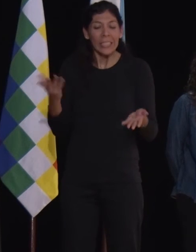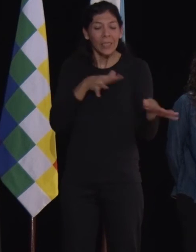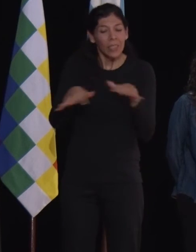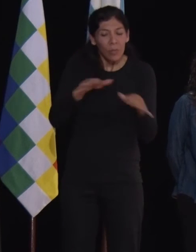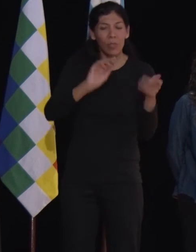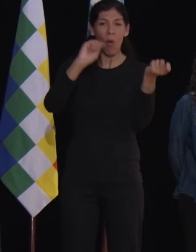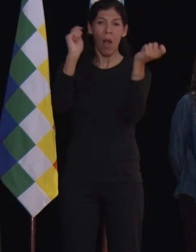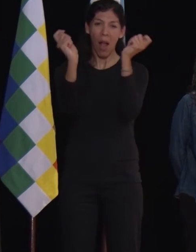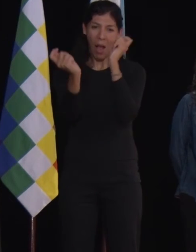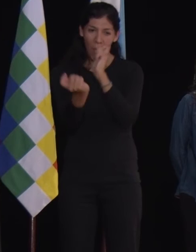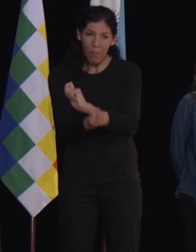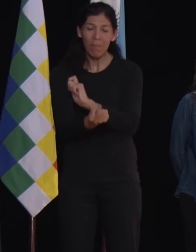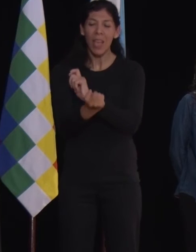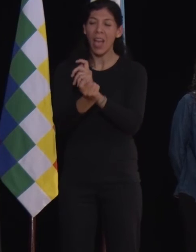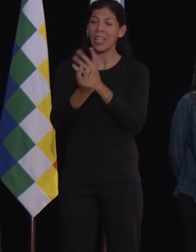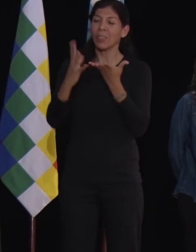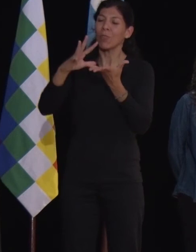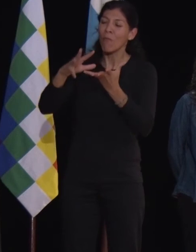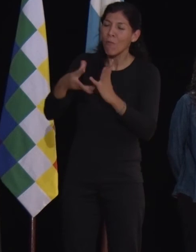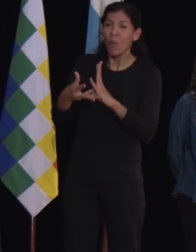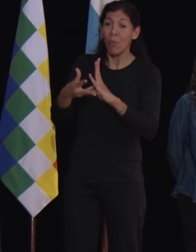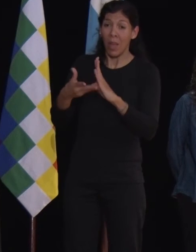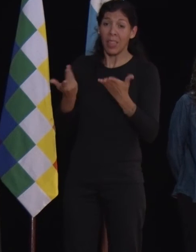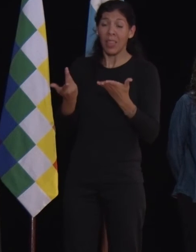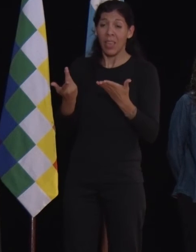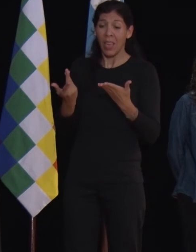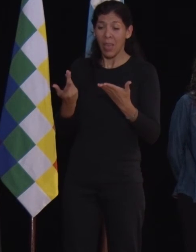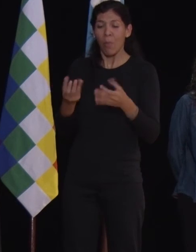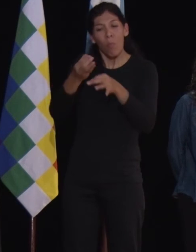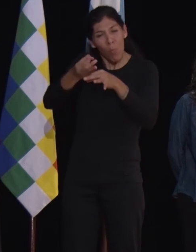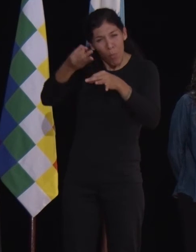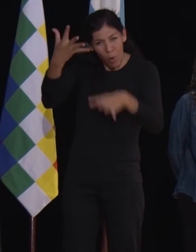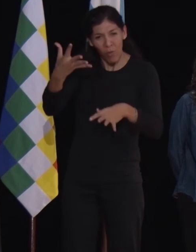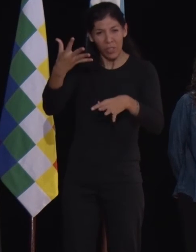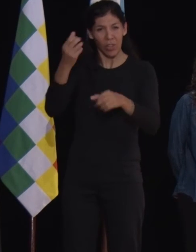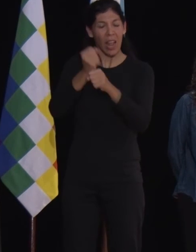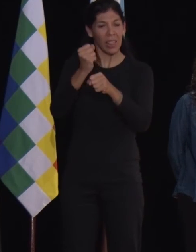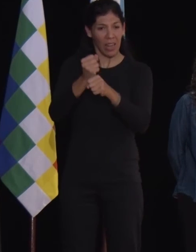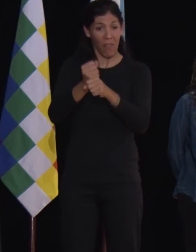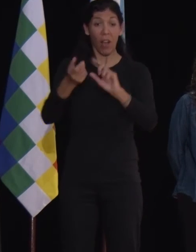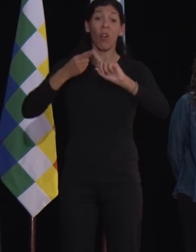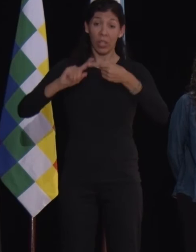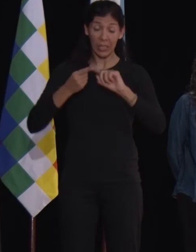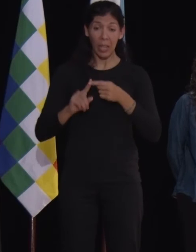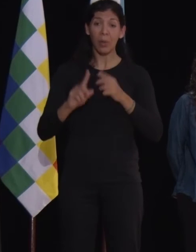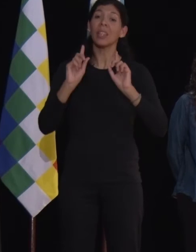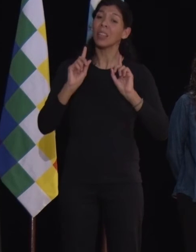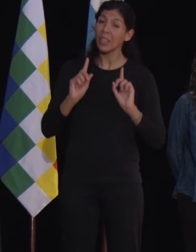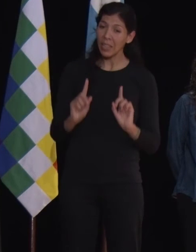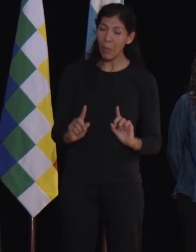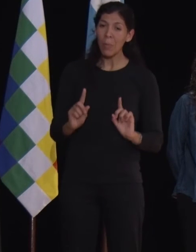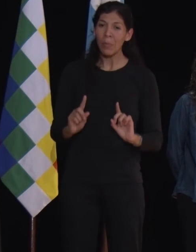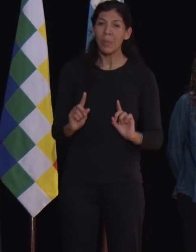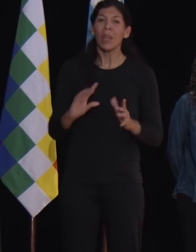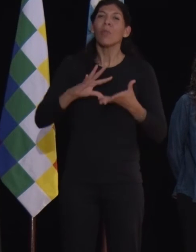y poder desmitificar un poco y que nos puedan ver como los profesionales que somos necesitamos nosotros también ser un poco